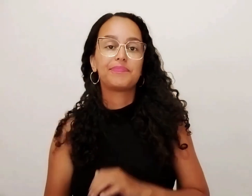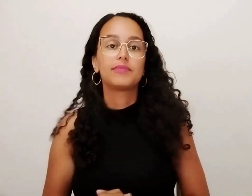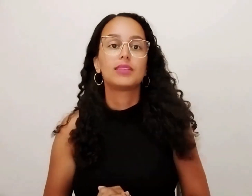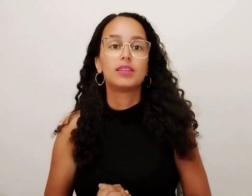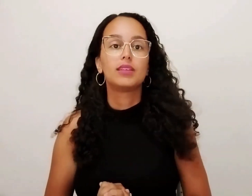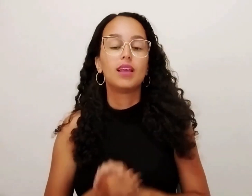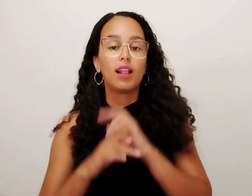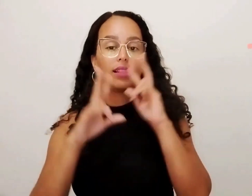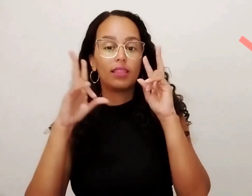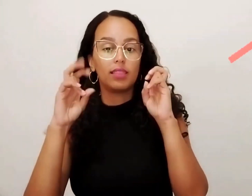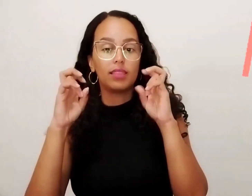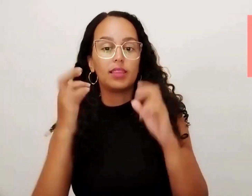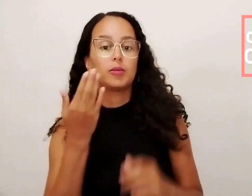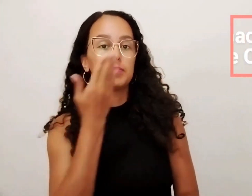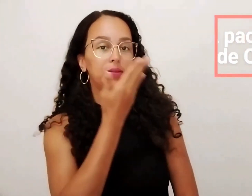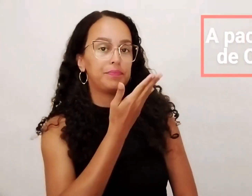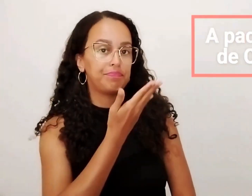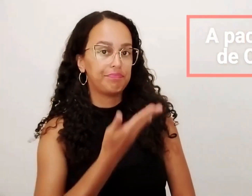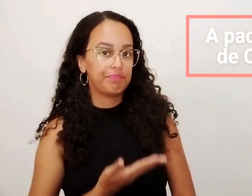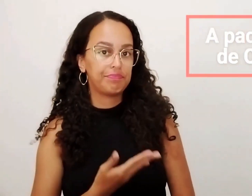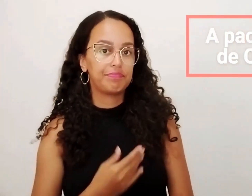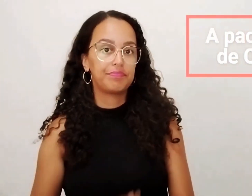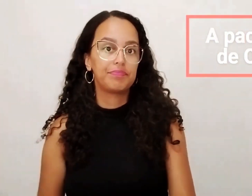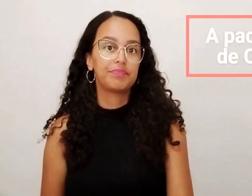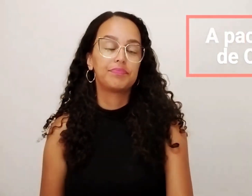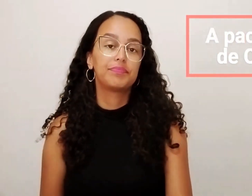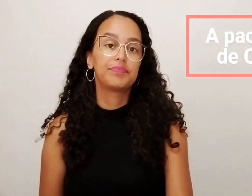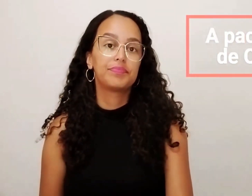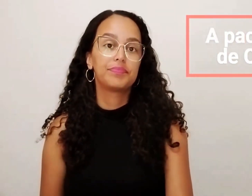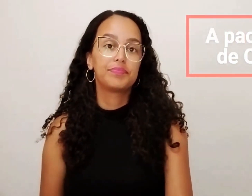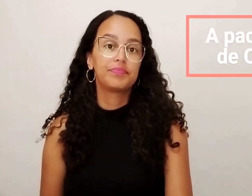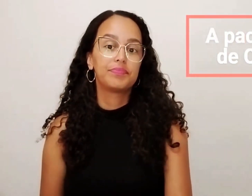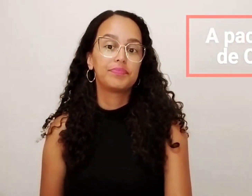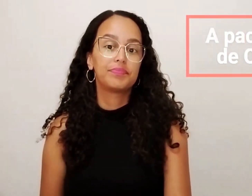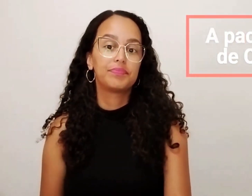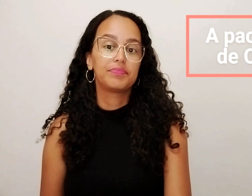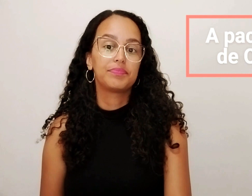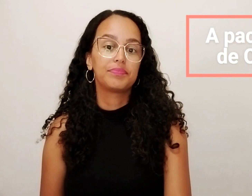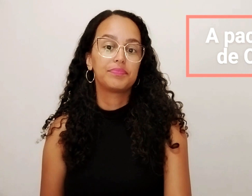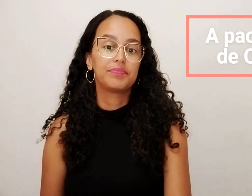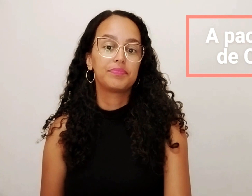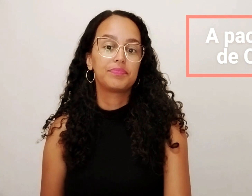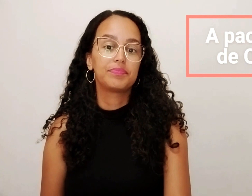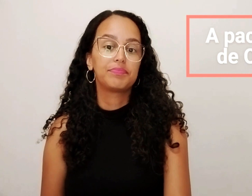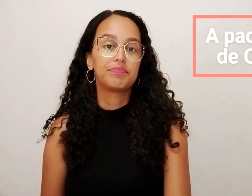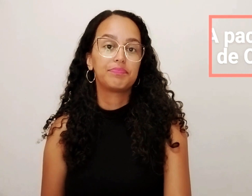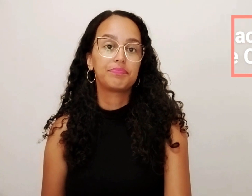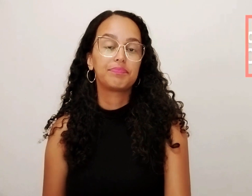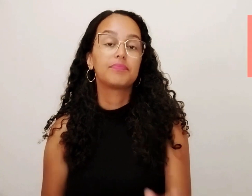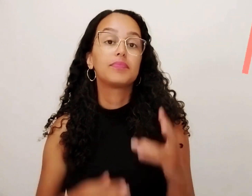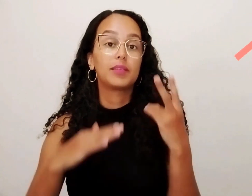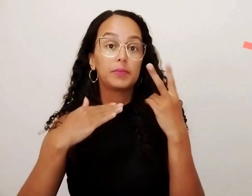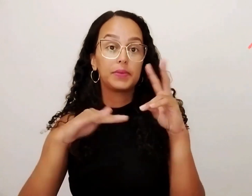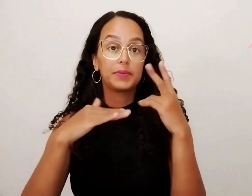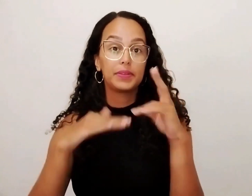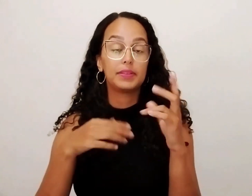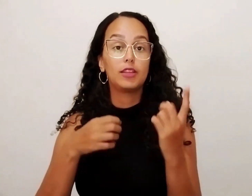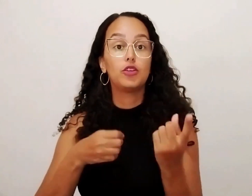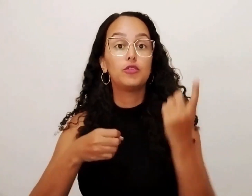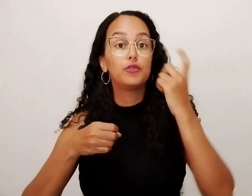Macunaíma e seus irmãos estão voltando para o Amazonas. No meio do caminho, eles param